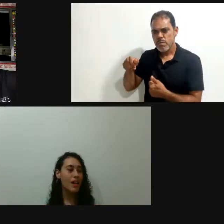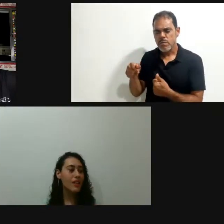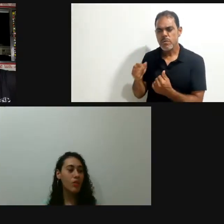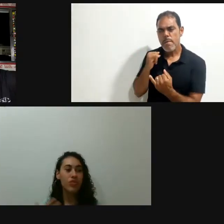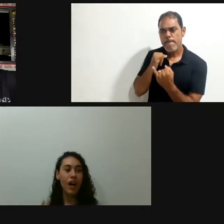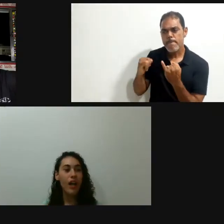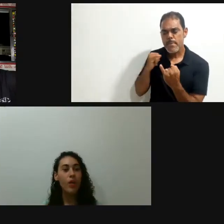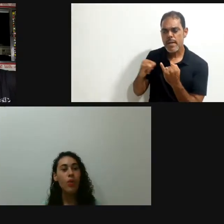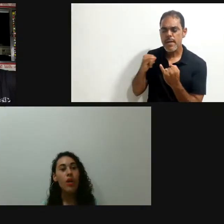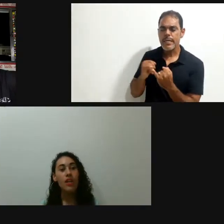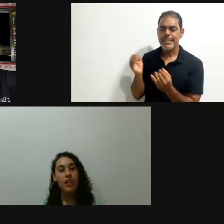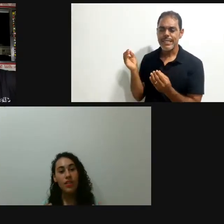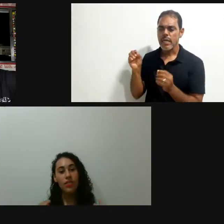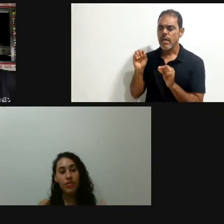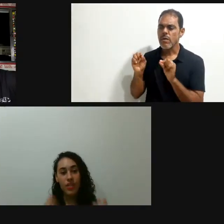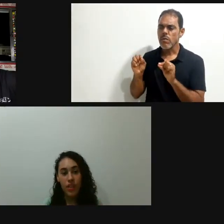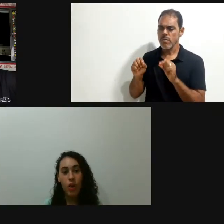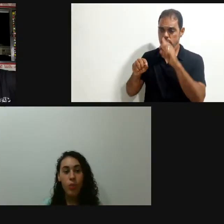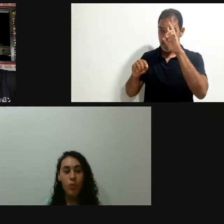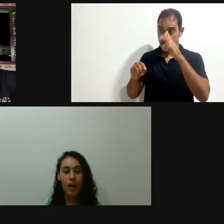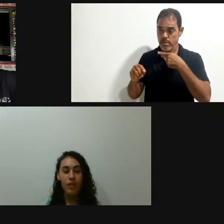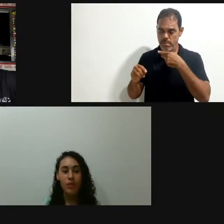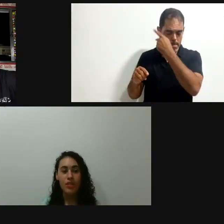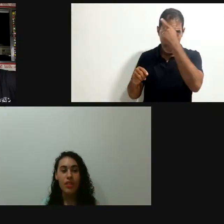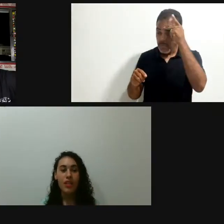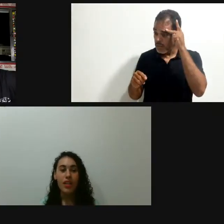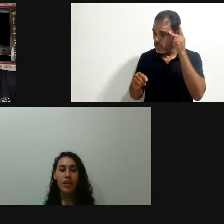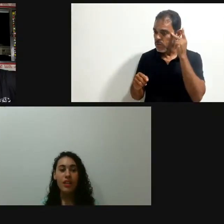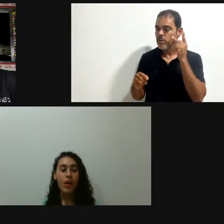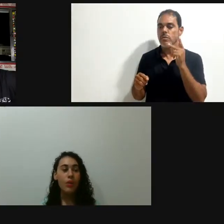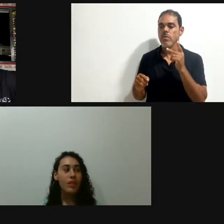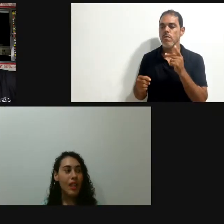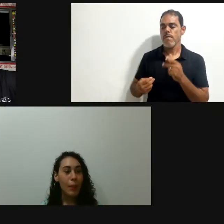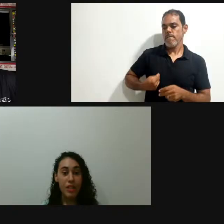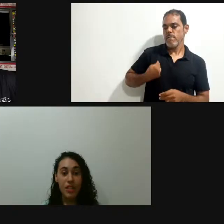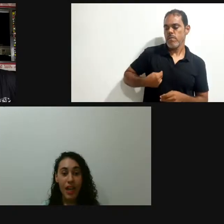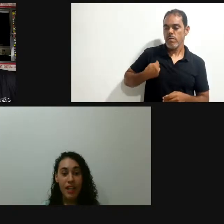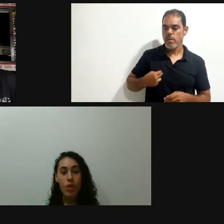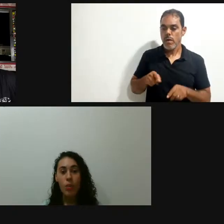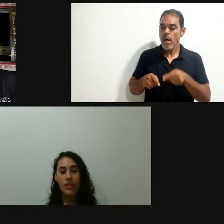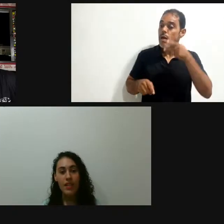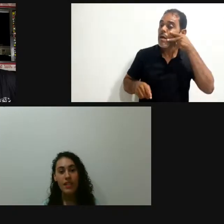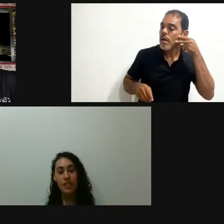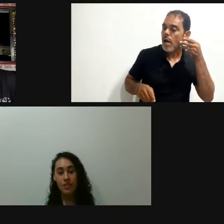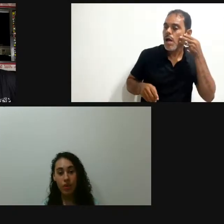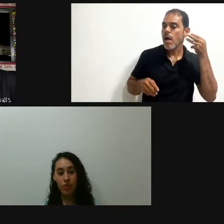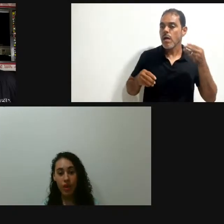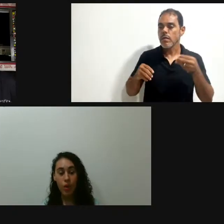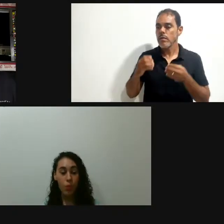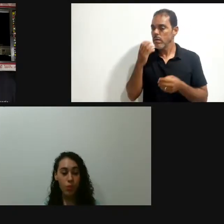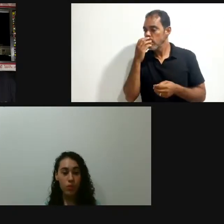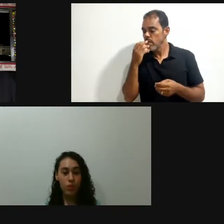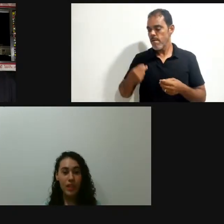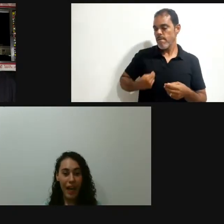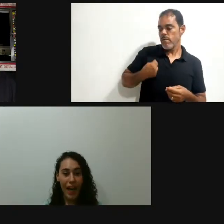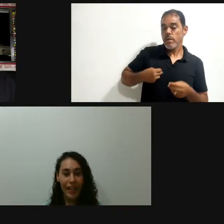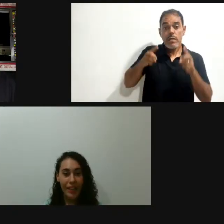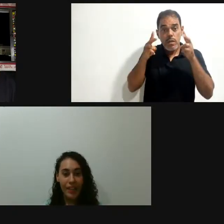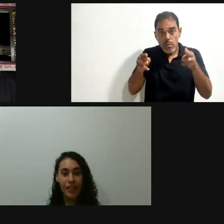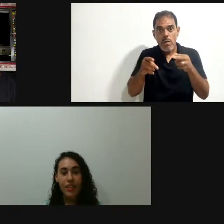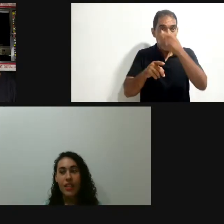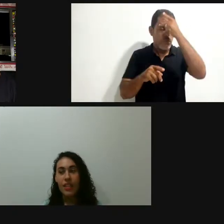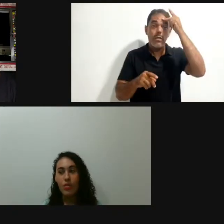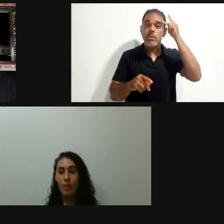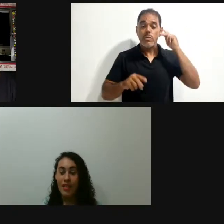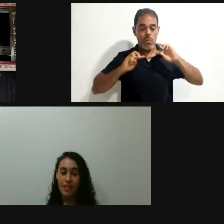eles andam, falam e vivem como humanos. Então, a partir daí, eu comecei a desenvolver o mundo da